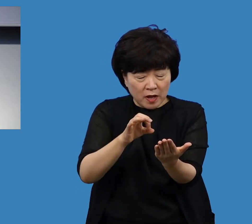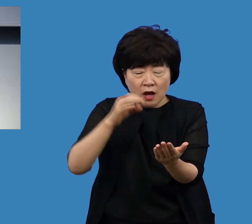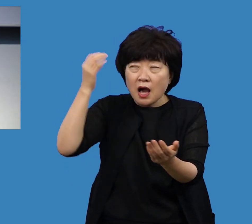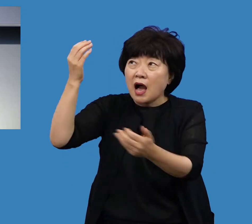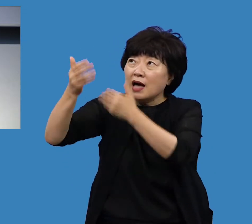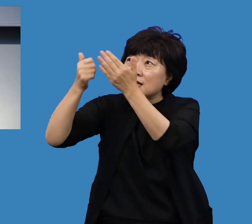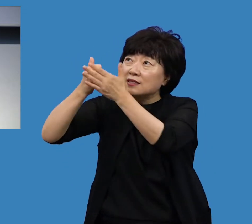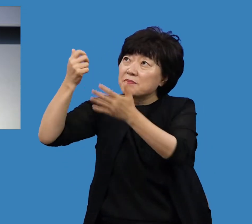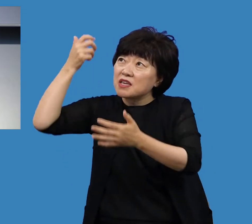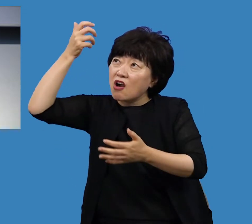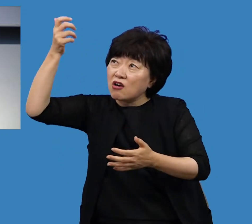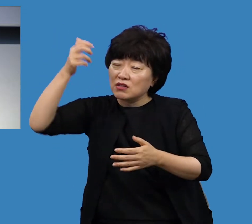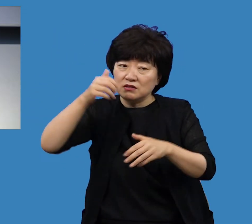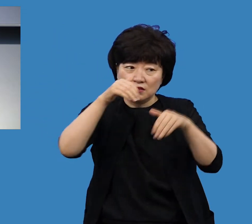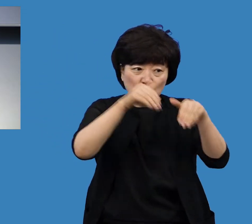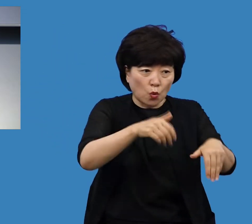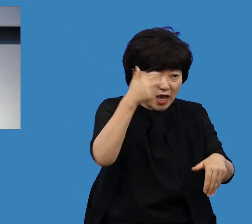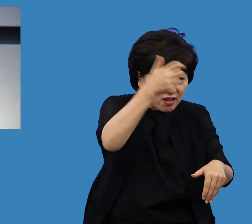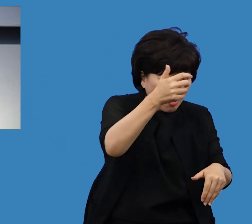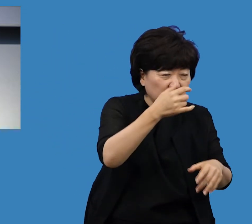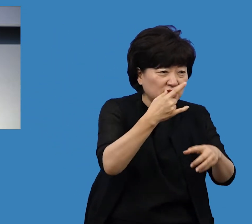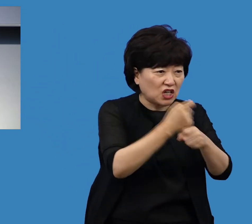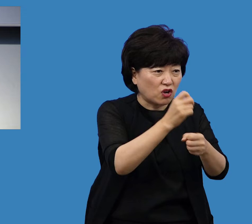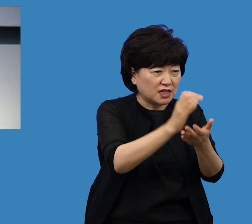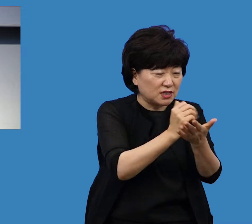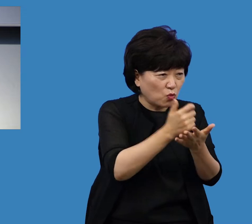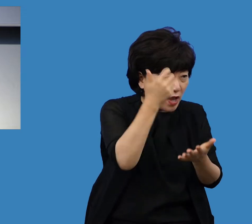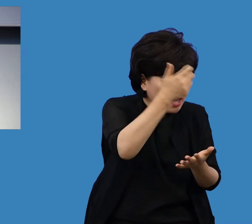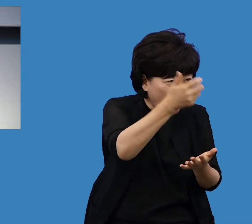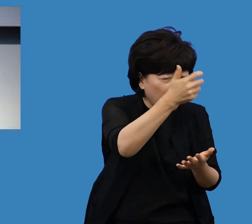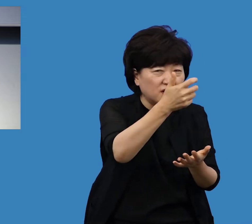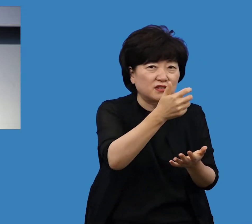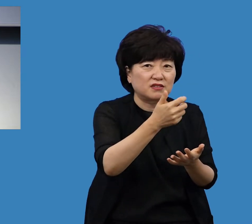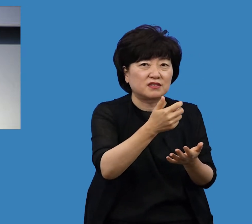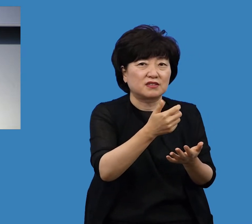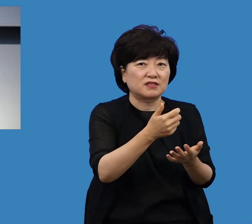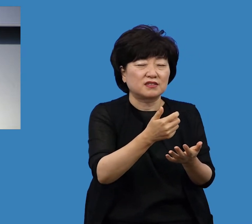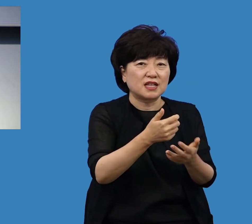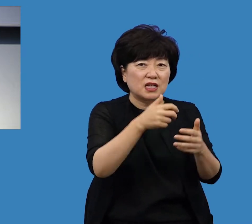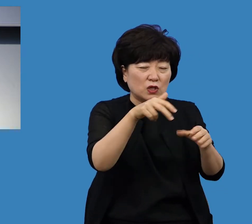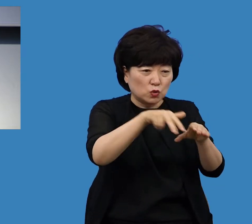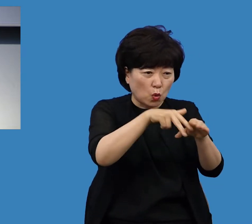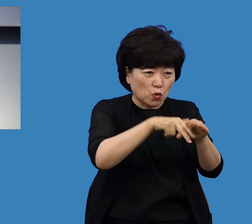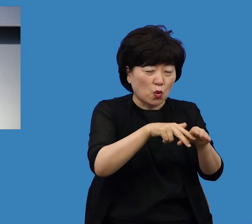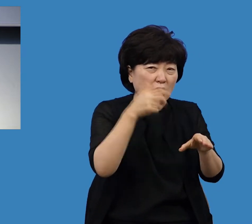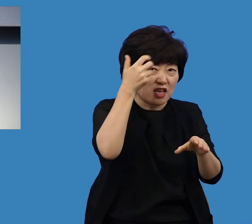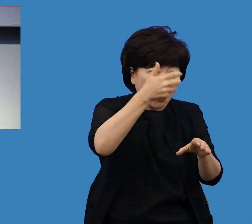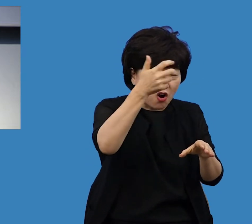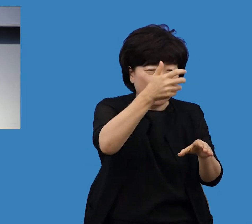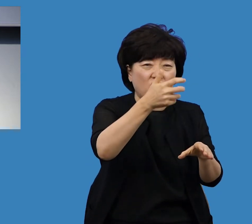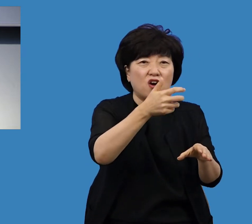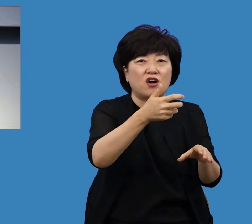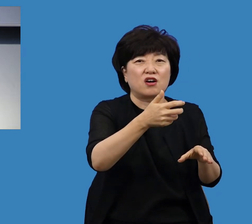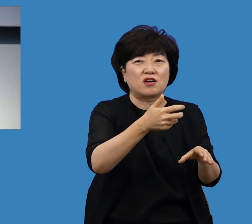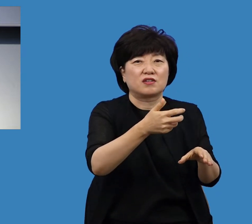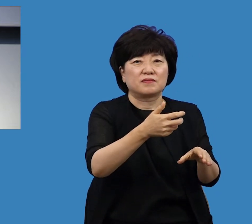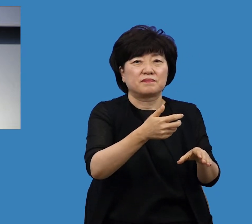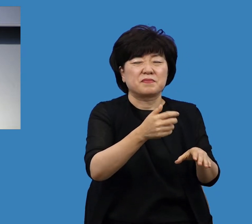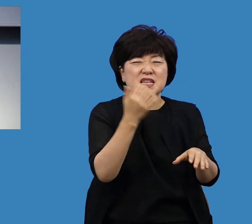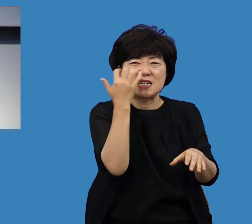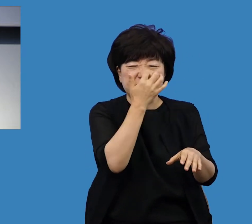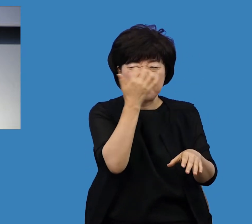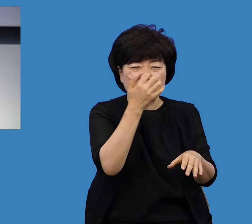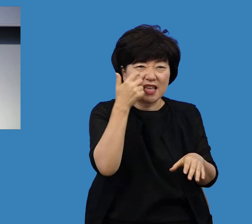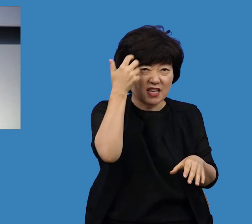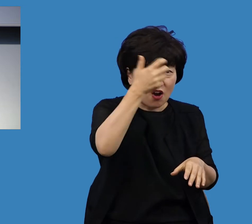외에도 종의 영, 적그리스도의 영, 또 성경에 직접 나오지는 않았지만 종교의 영 이런 얘기도 많이 하죠. 종교의 영,